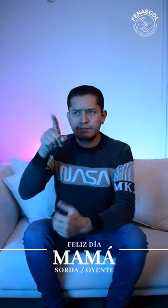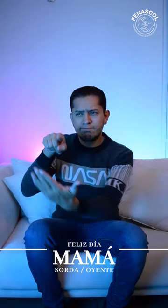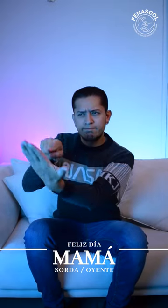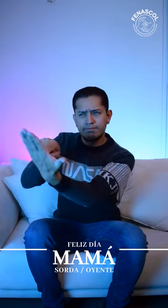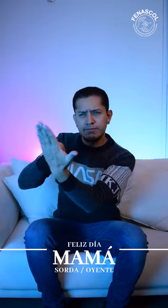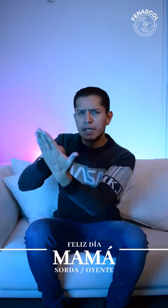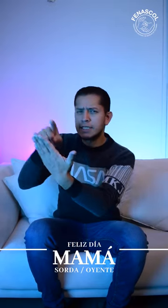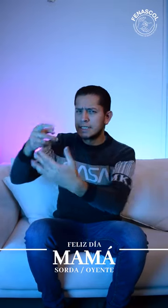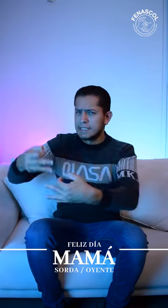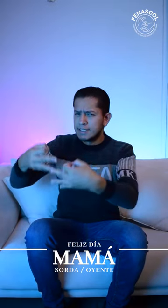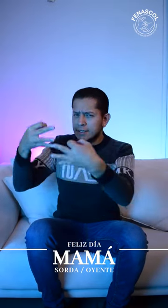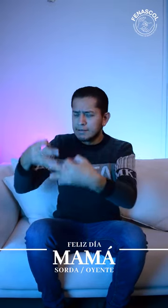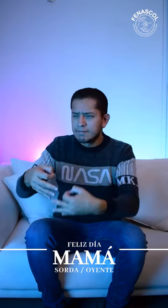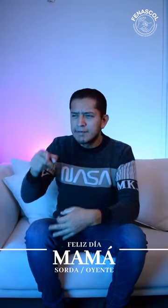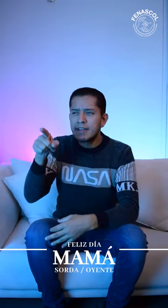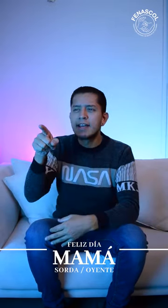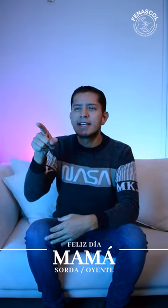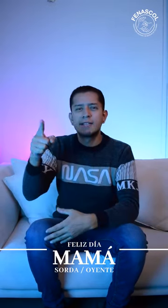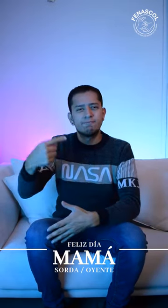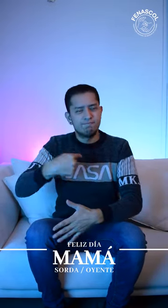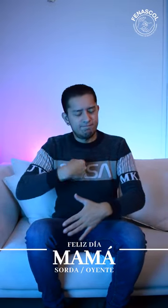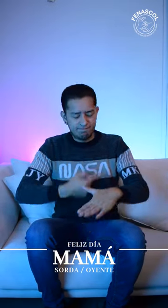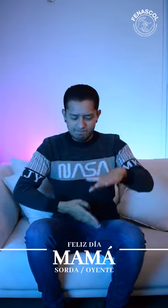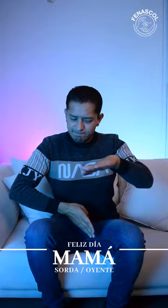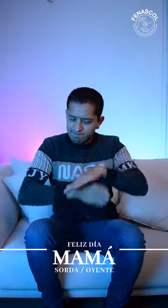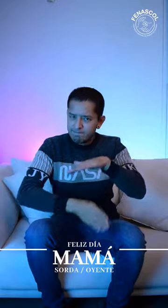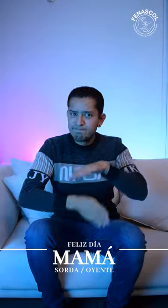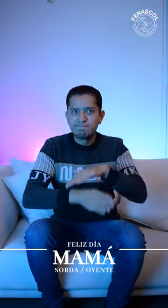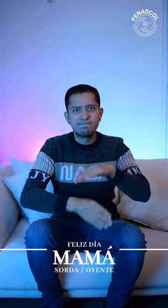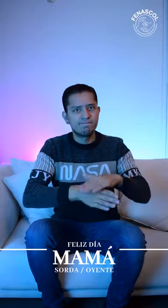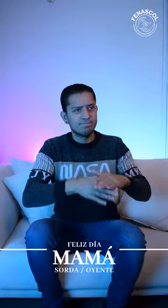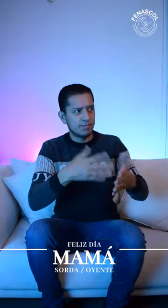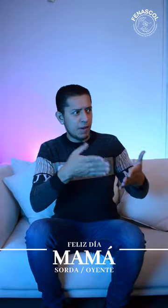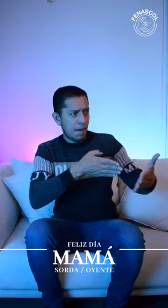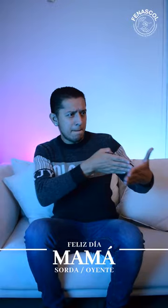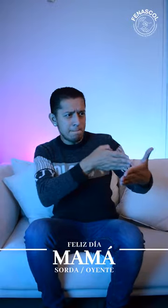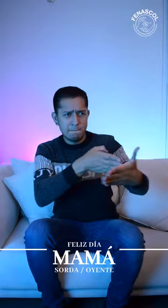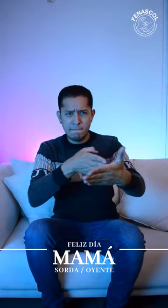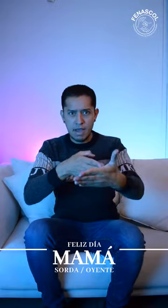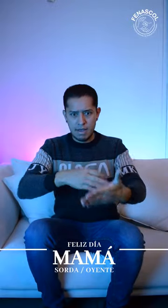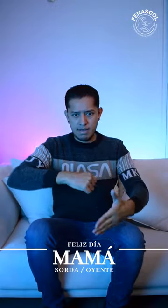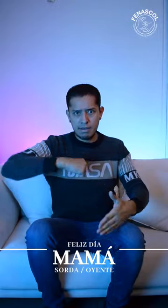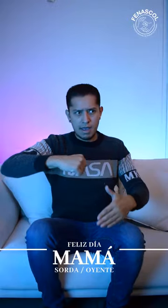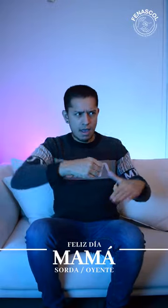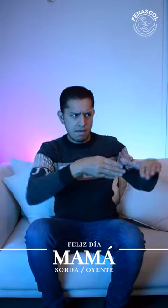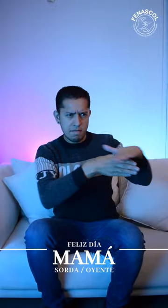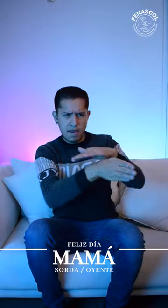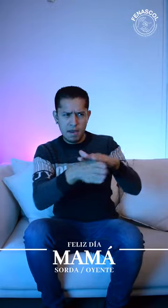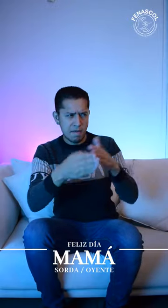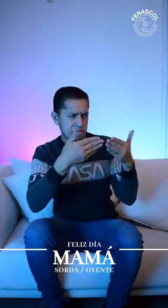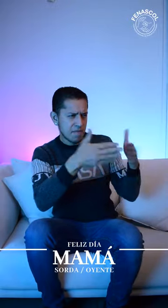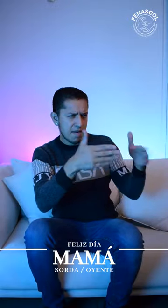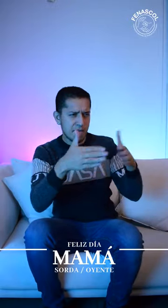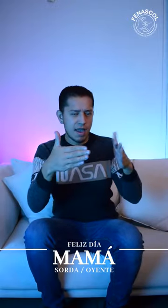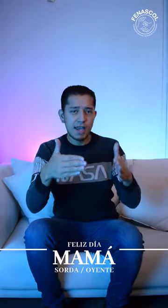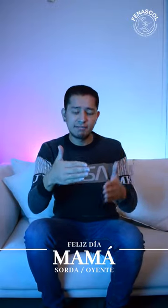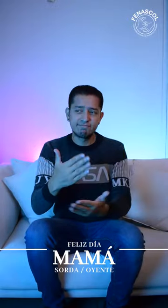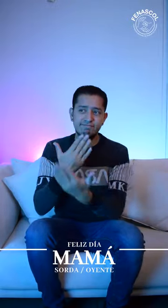conmigo mamá sorda Gracias por Mostrarme esa seguridad y enseñarme a superar las barreras